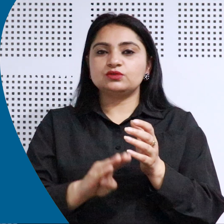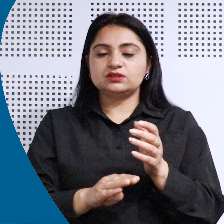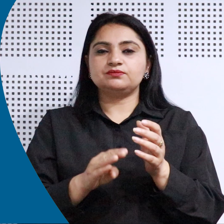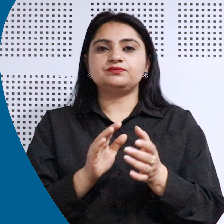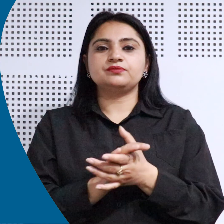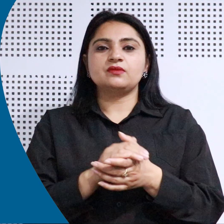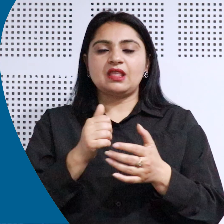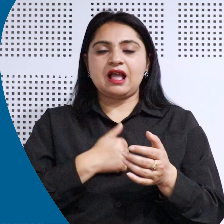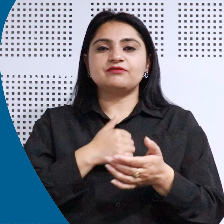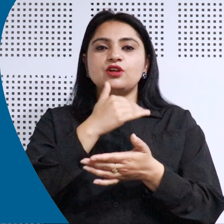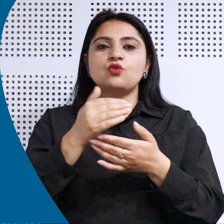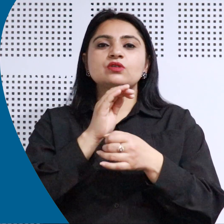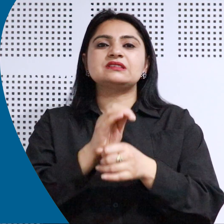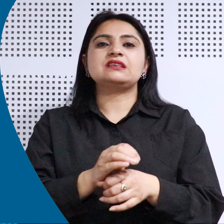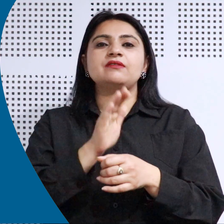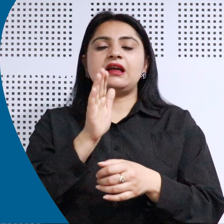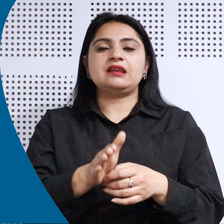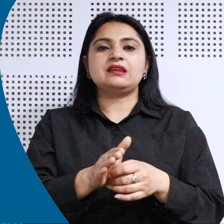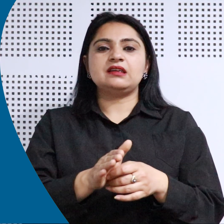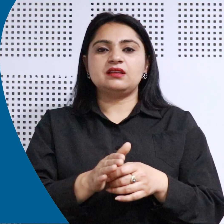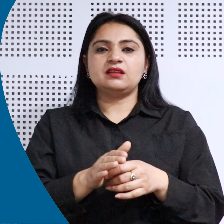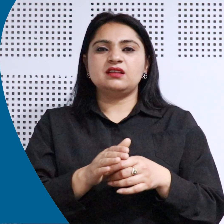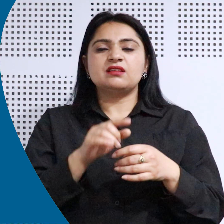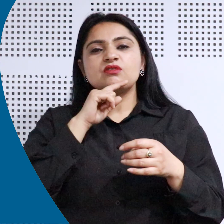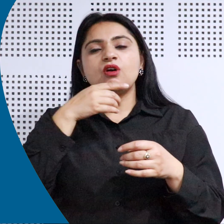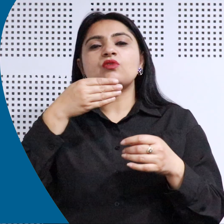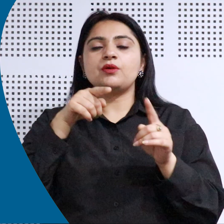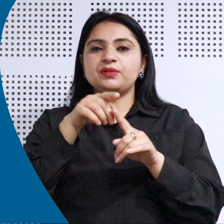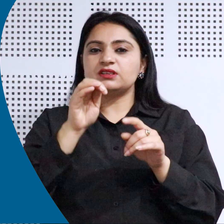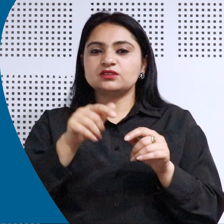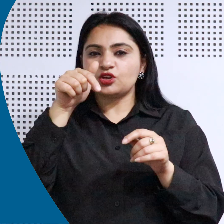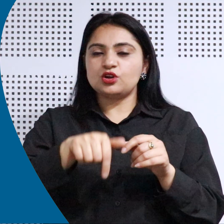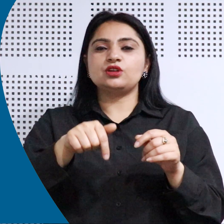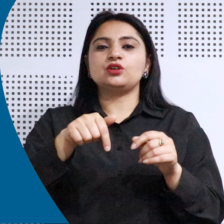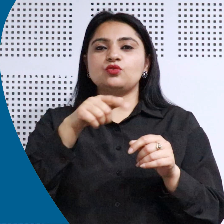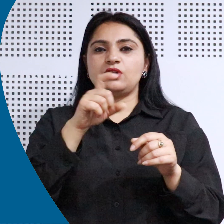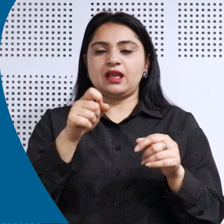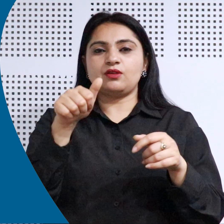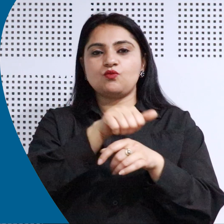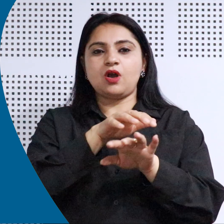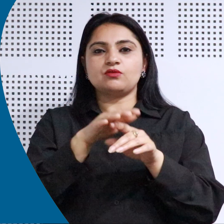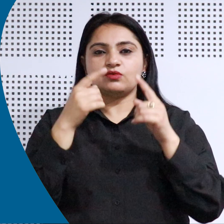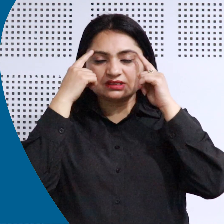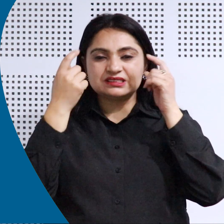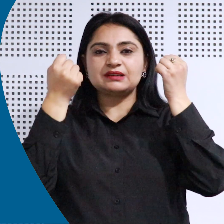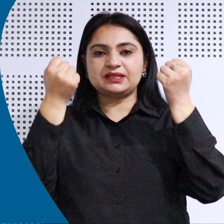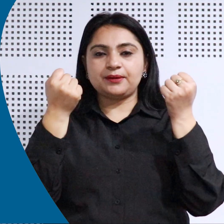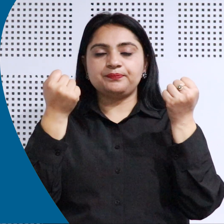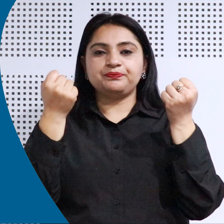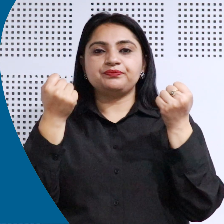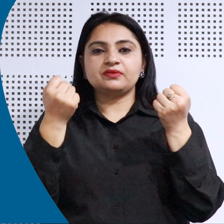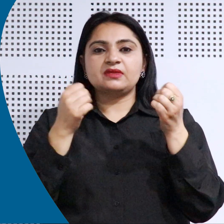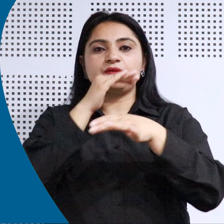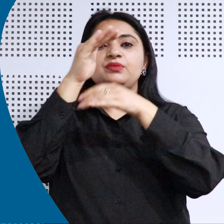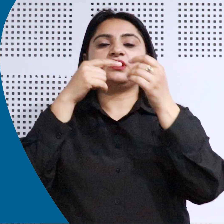चाहिँ आफ्नै लोकसेवाले कतिपय त्यहाँ नहुन पनि सक्छ। तत्कालको लागि उहाँहरूको चाहिँ क्षमता